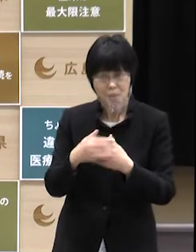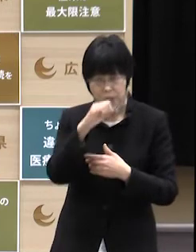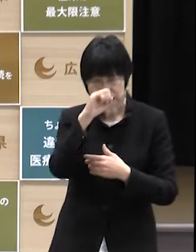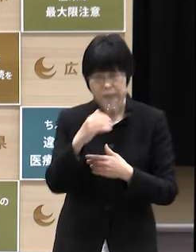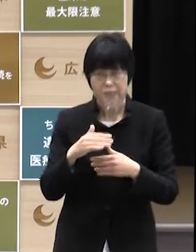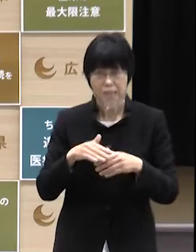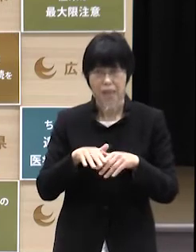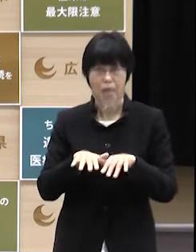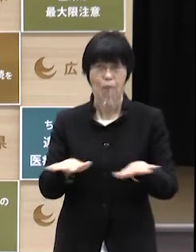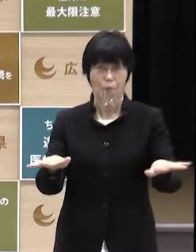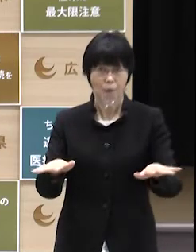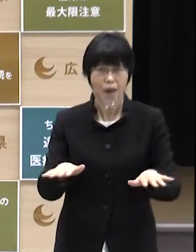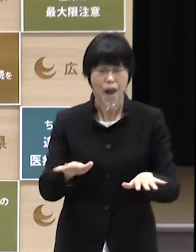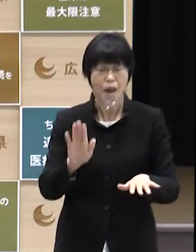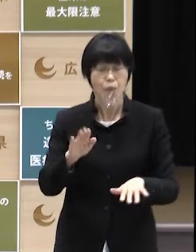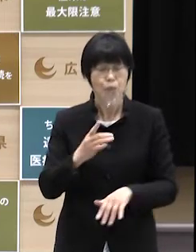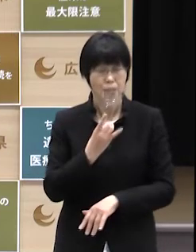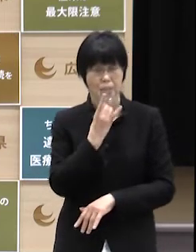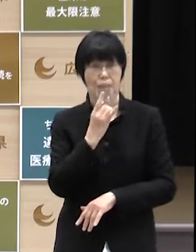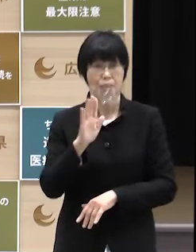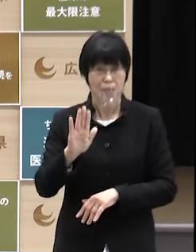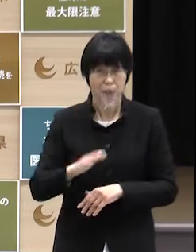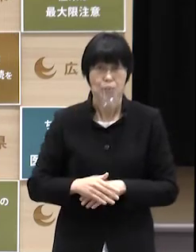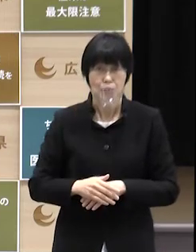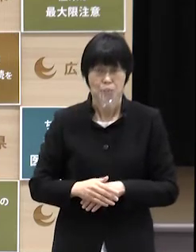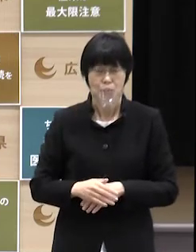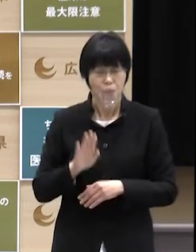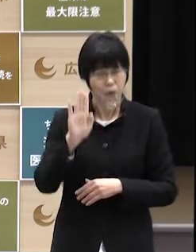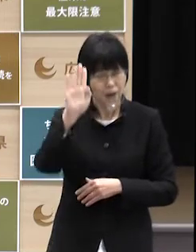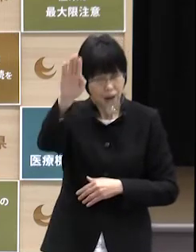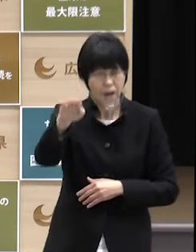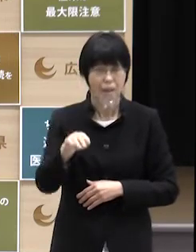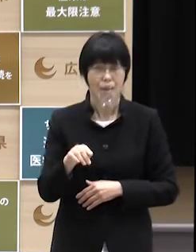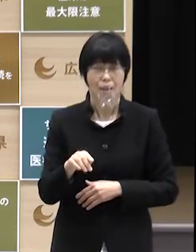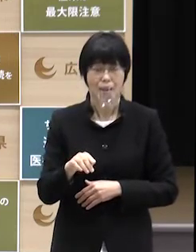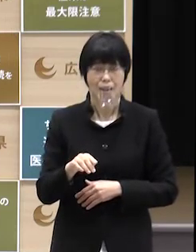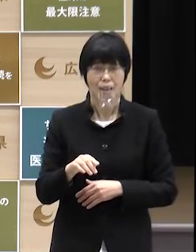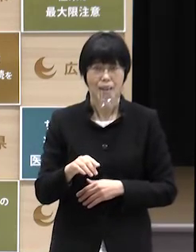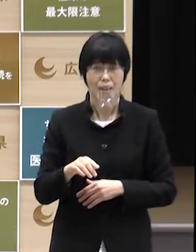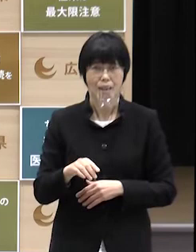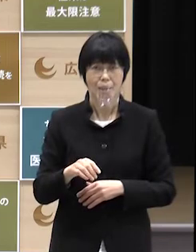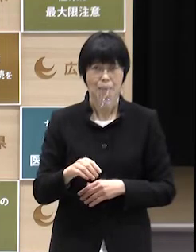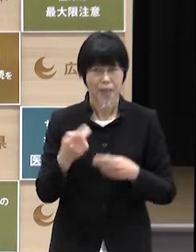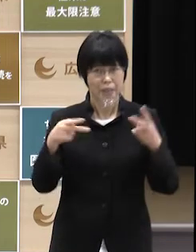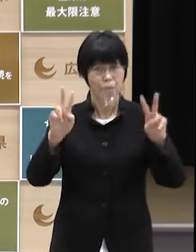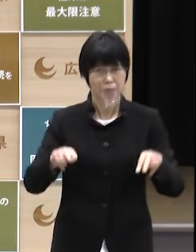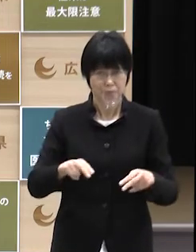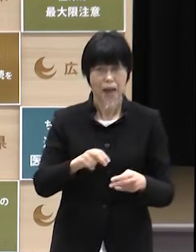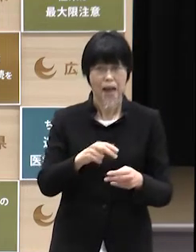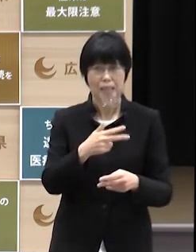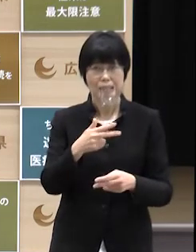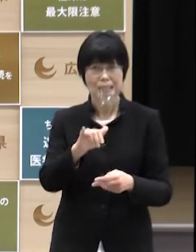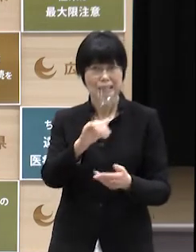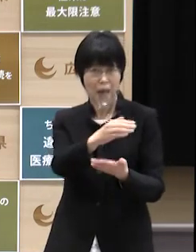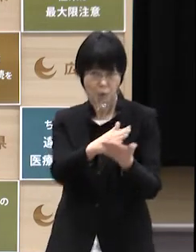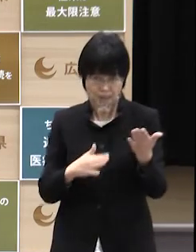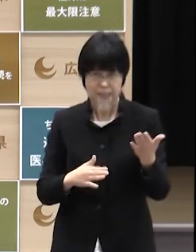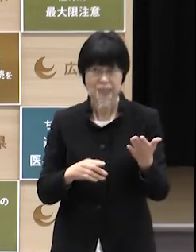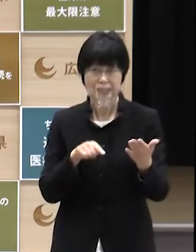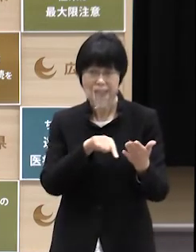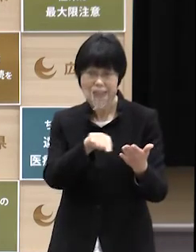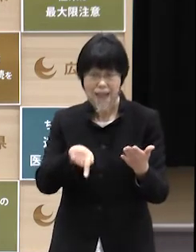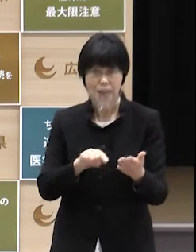るというふうに期待しておりますので、今後まずはそれこそジャワリなんかでですね、改め